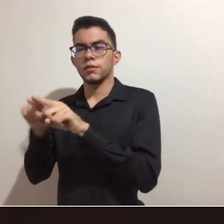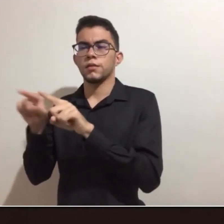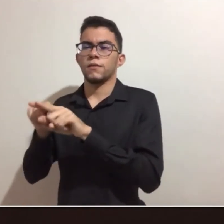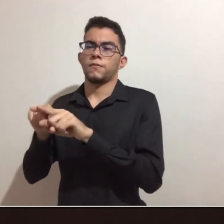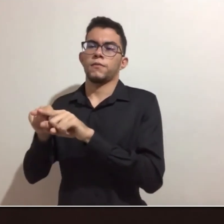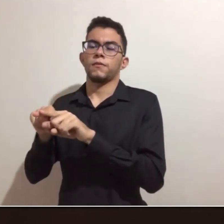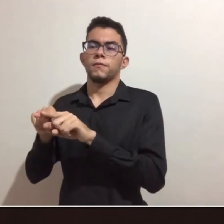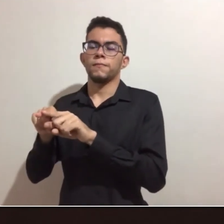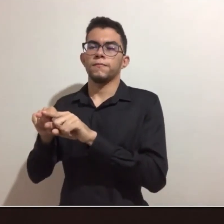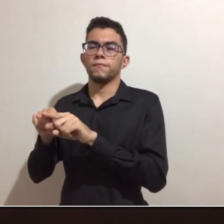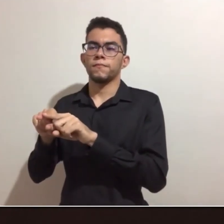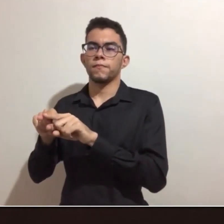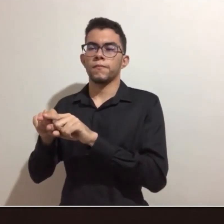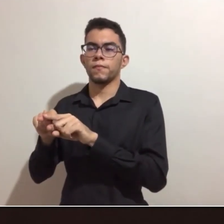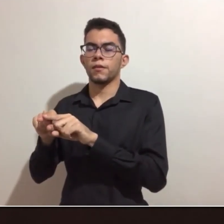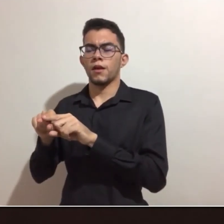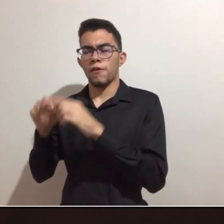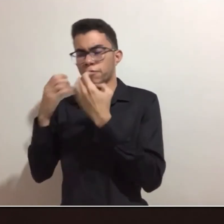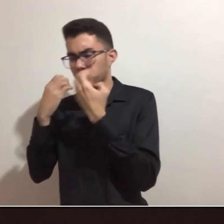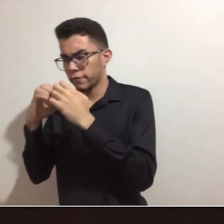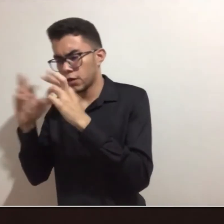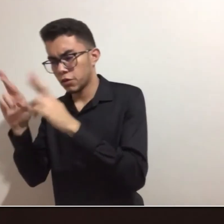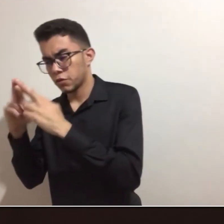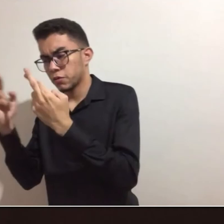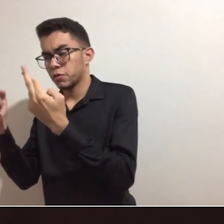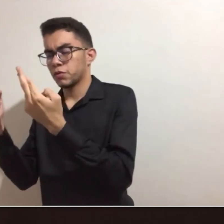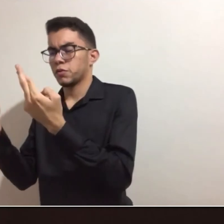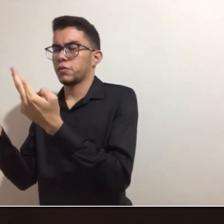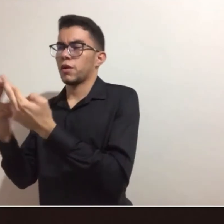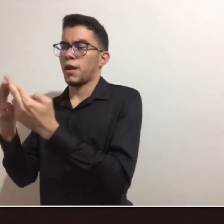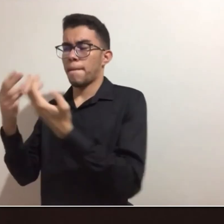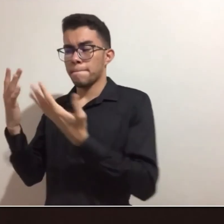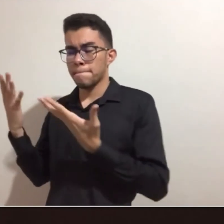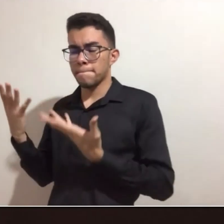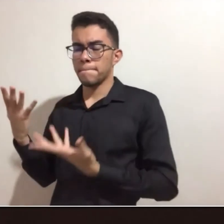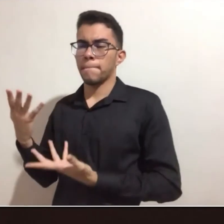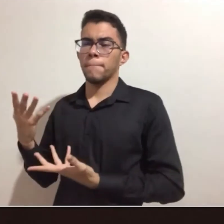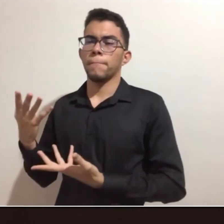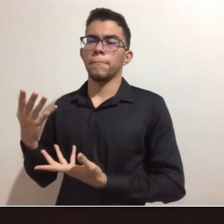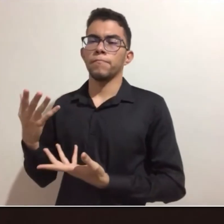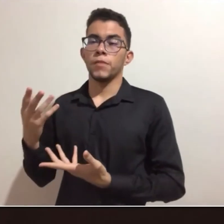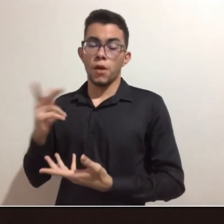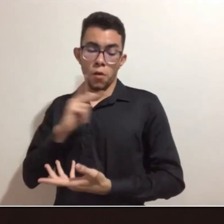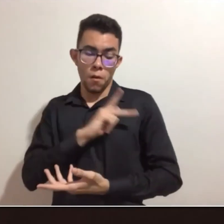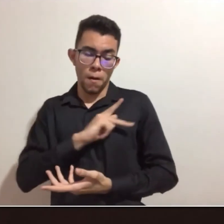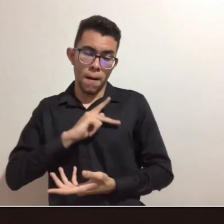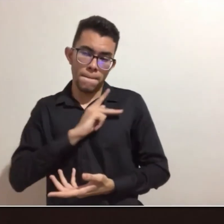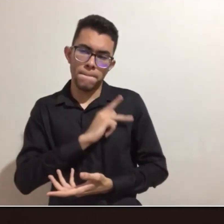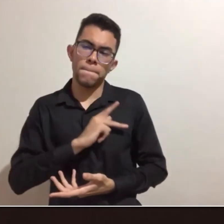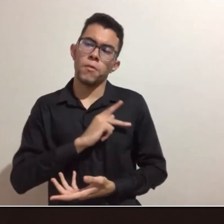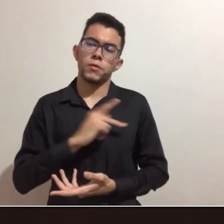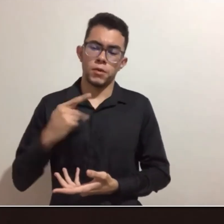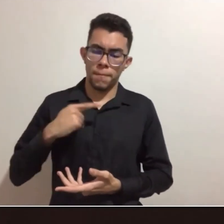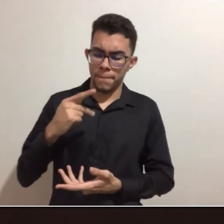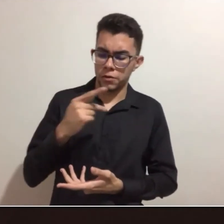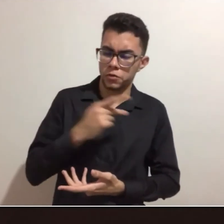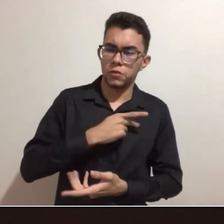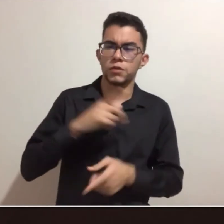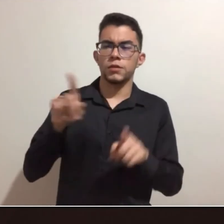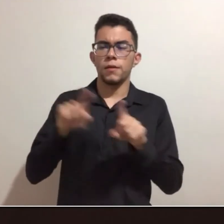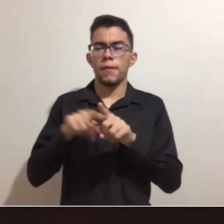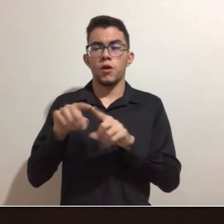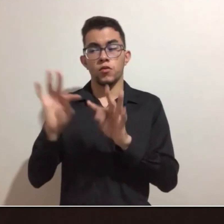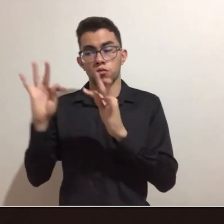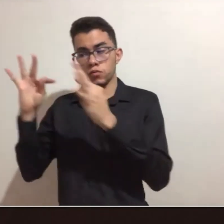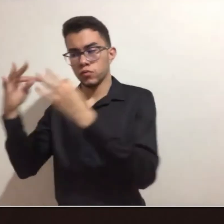muitos prodígios e sinais eram feitos por intermédio dos apóstolos, e todos que creram estavam